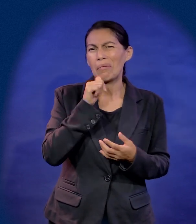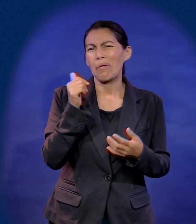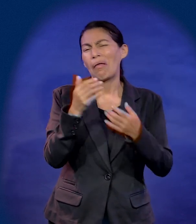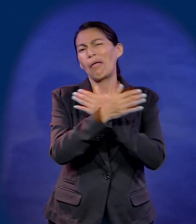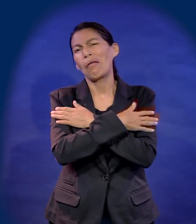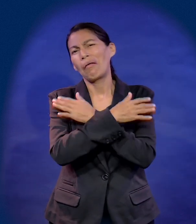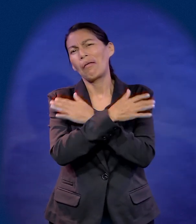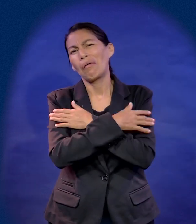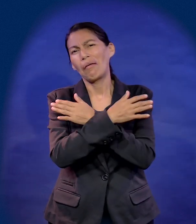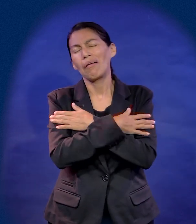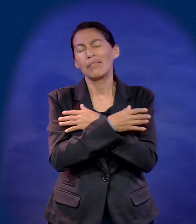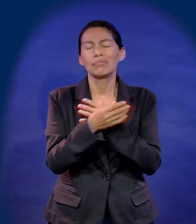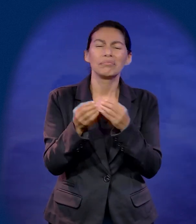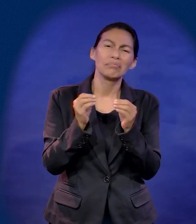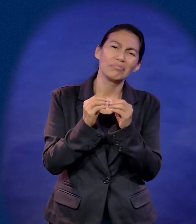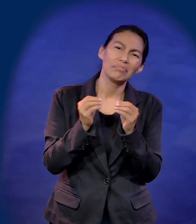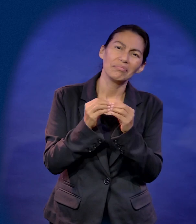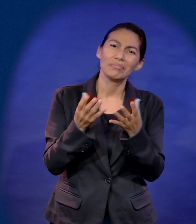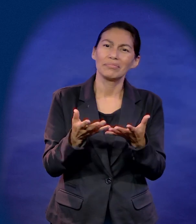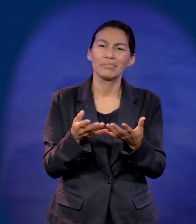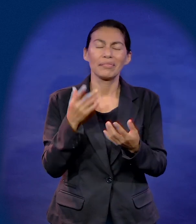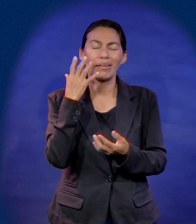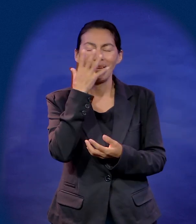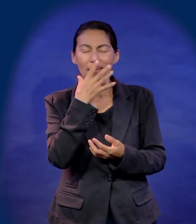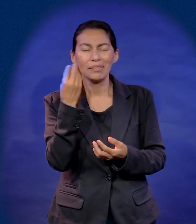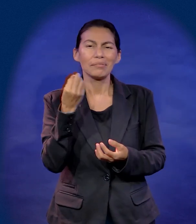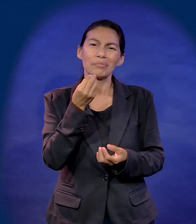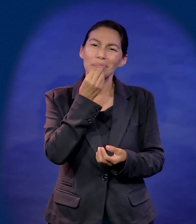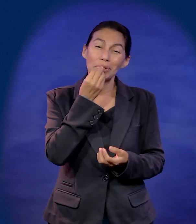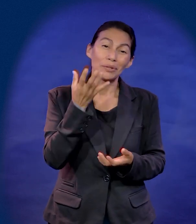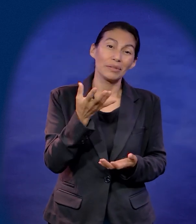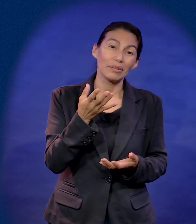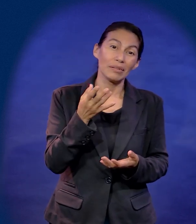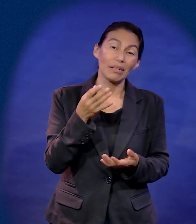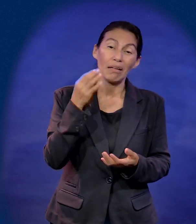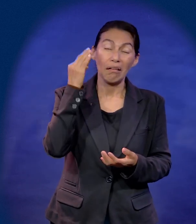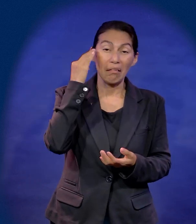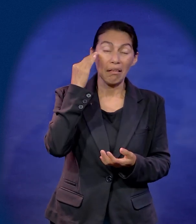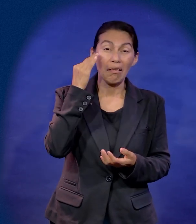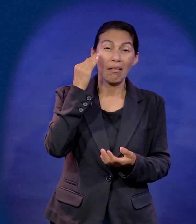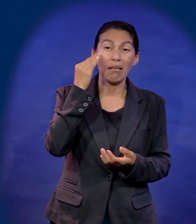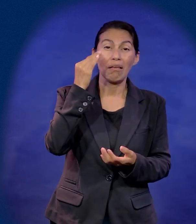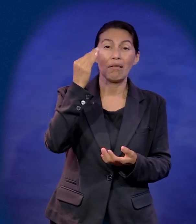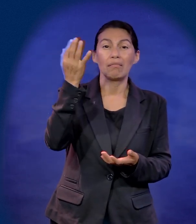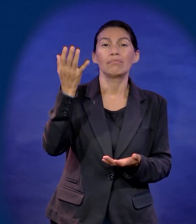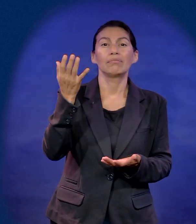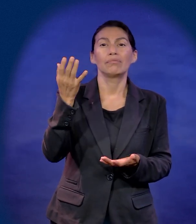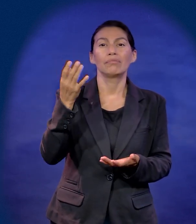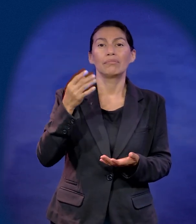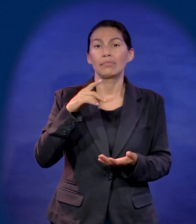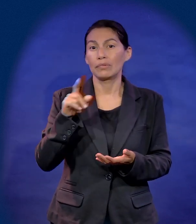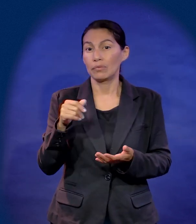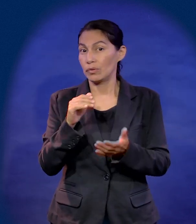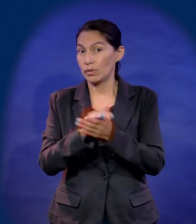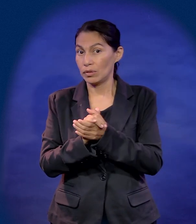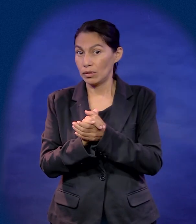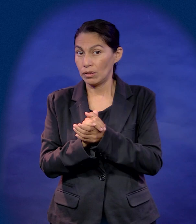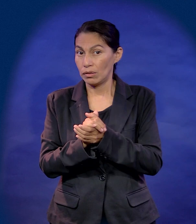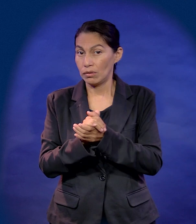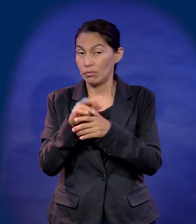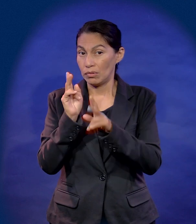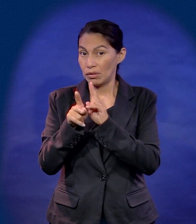observar. Puro beso y abrazo y apapacho. Ay, cuelga tú. Ay, qué bonita estás. Y ahí se les pasa